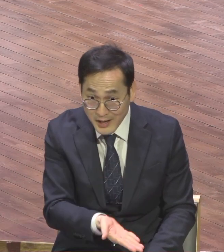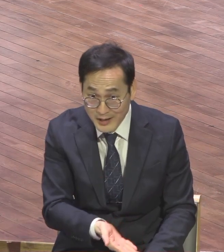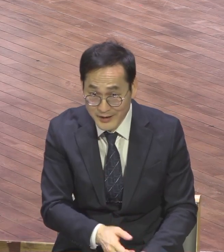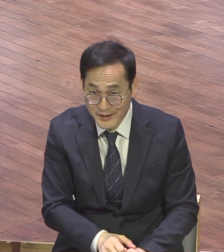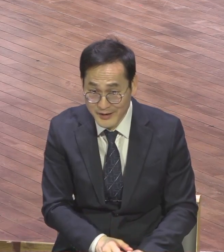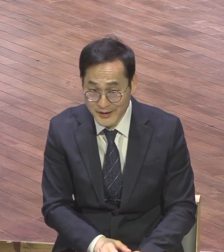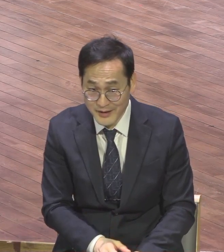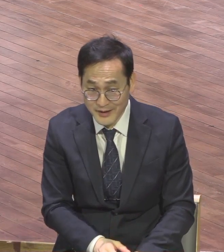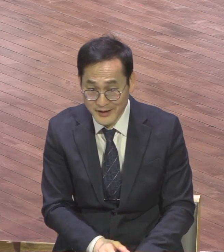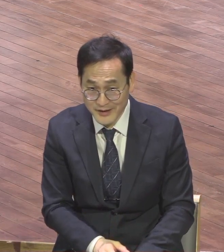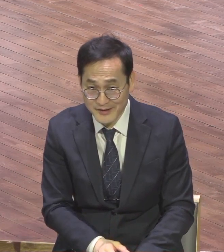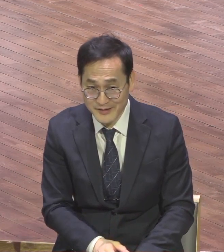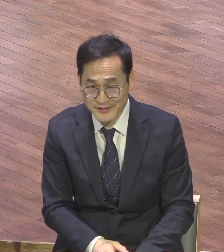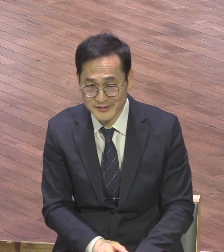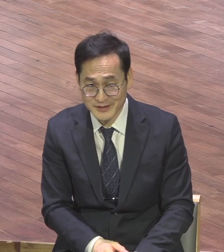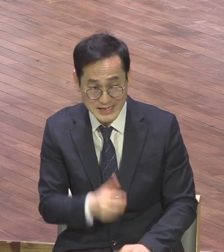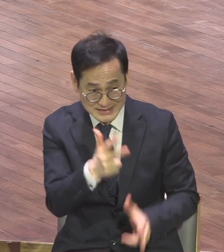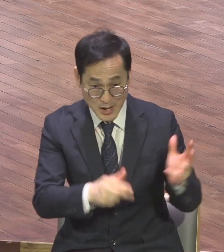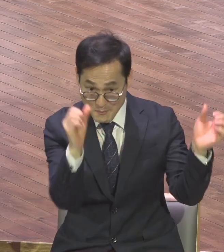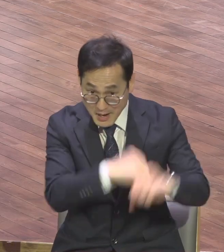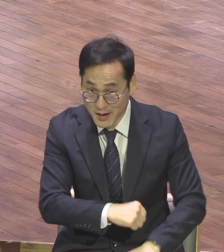입원시켜줄까요?